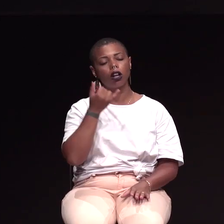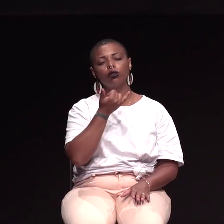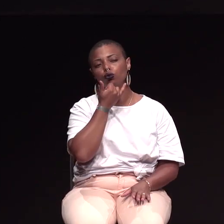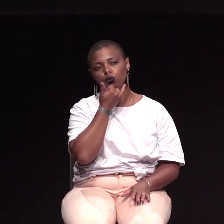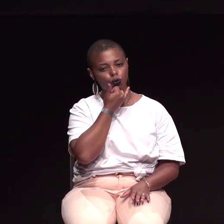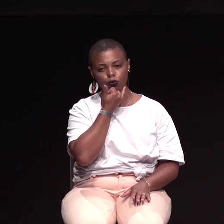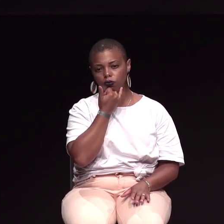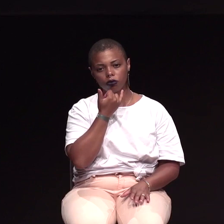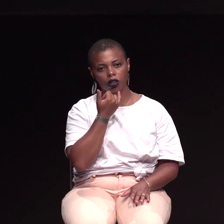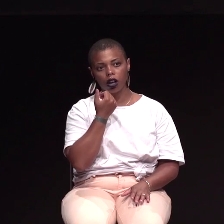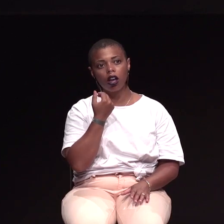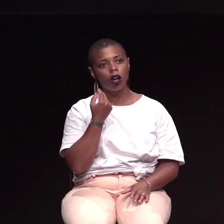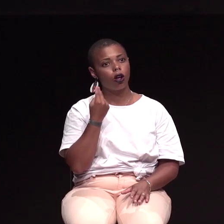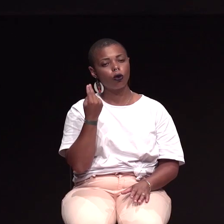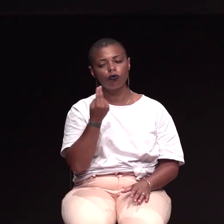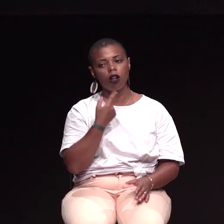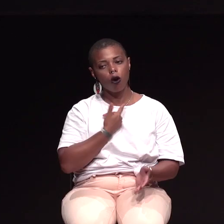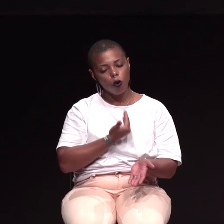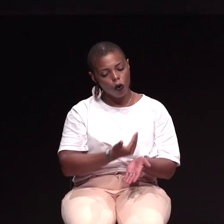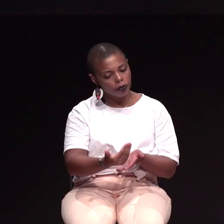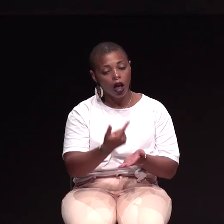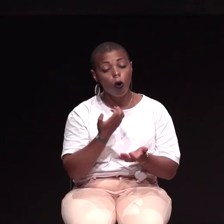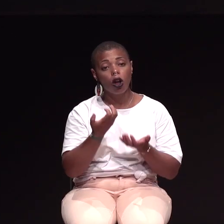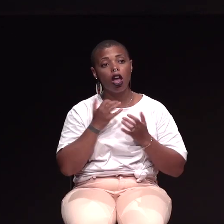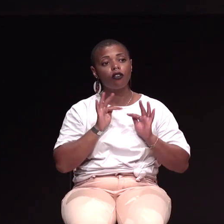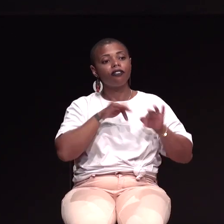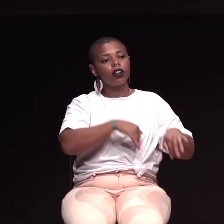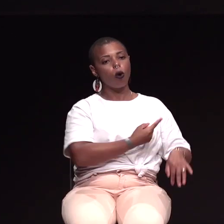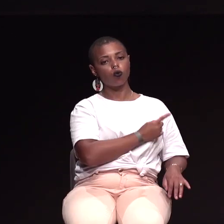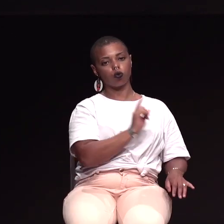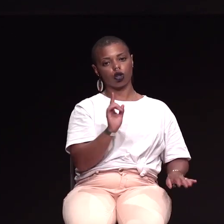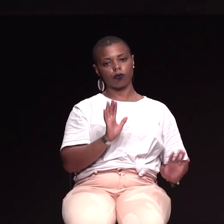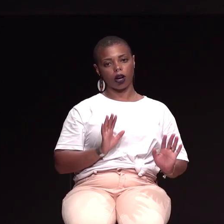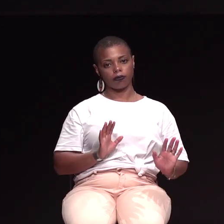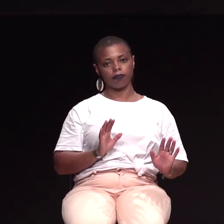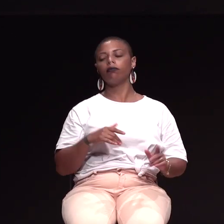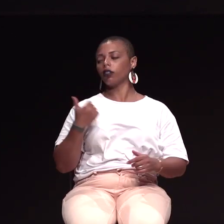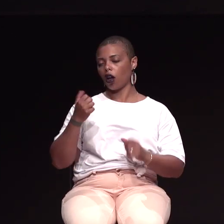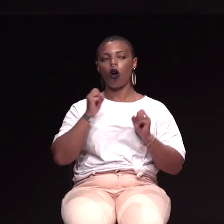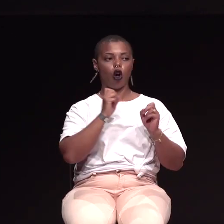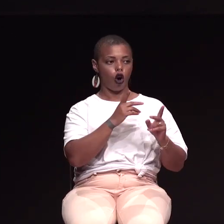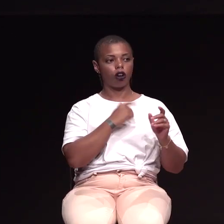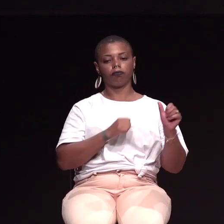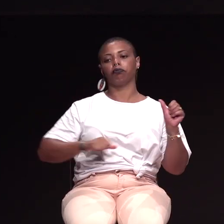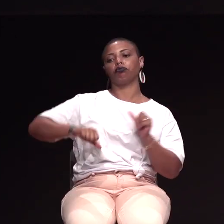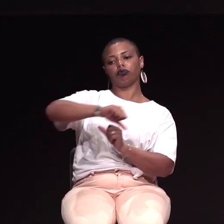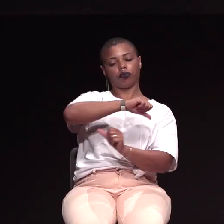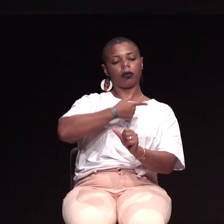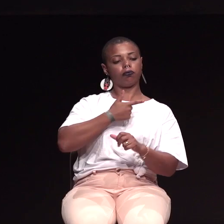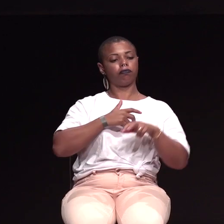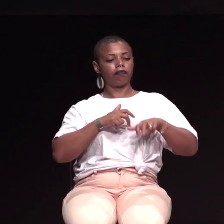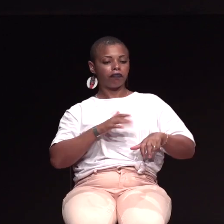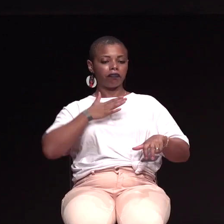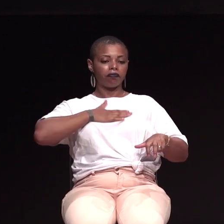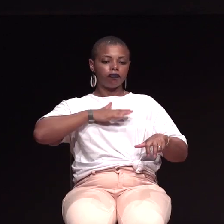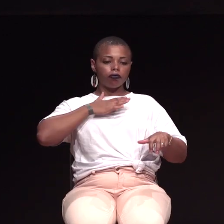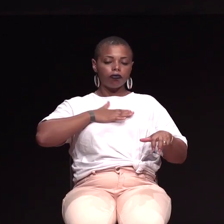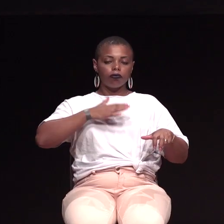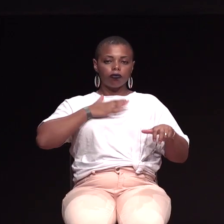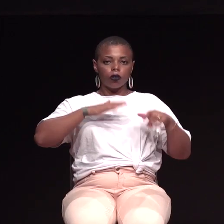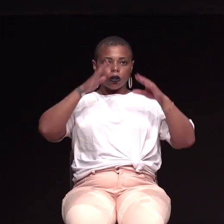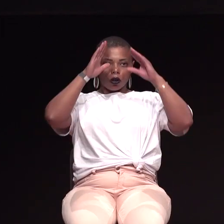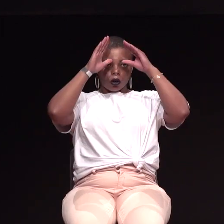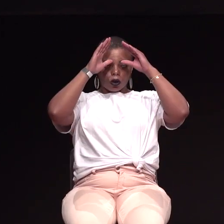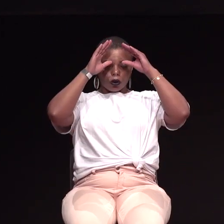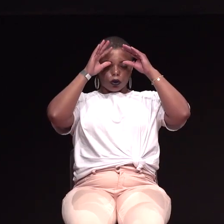começar, eu quero ser a última a falar. E aí 2 pessoas falaram antes de mim, enquanto isso eu fui me acalmando.